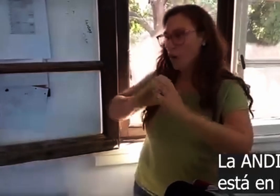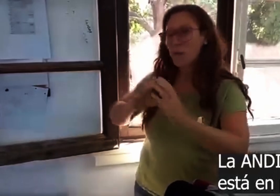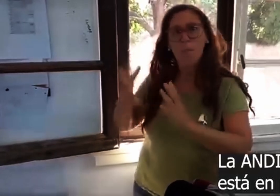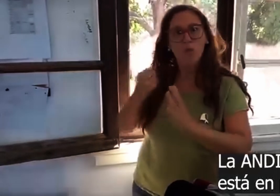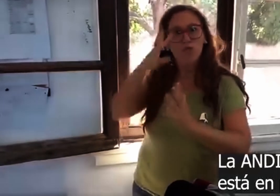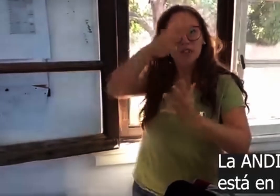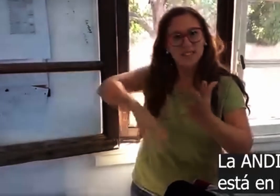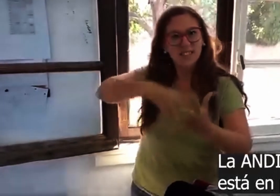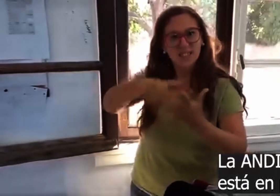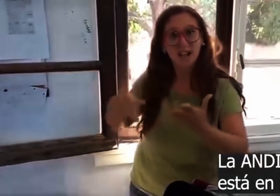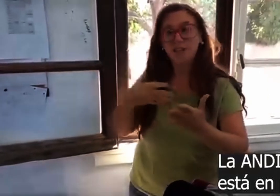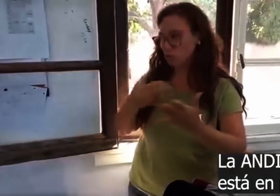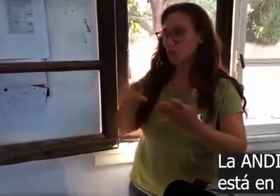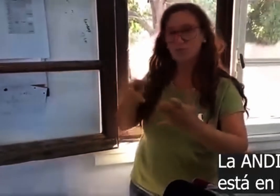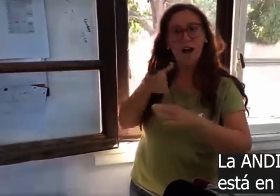textos accesibles.